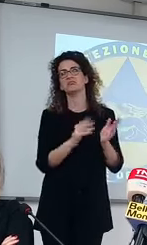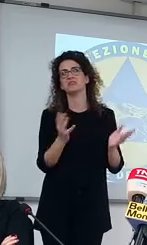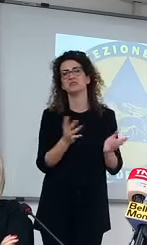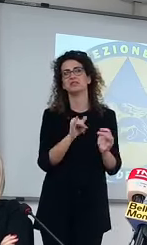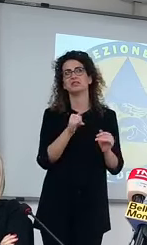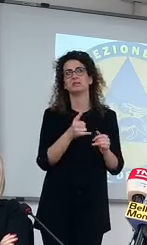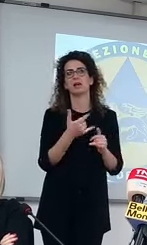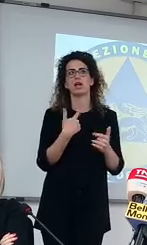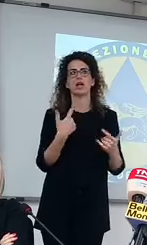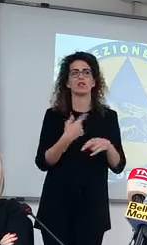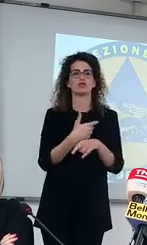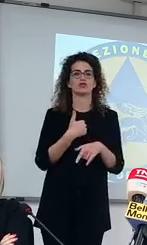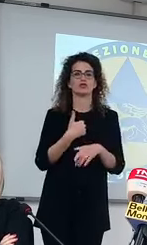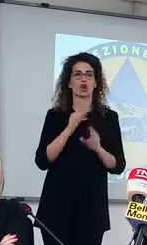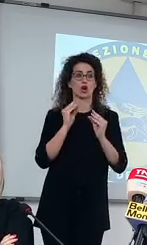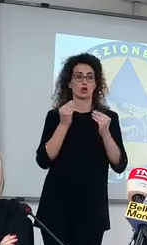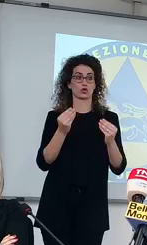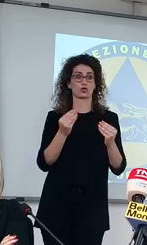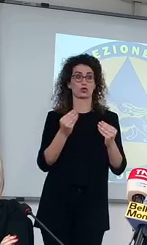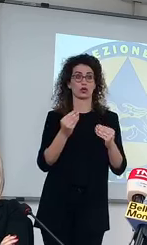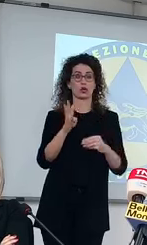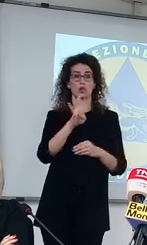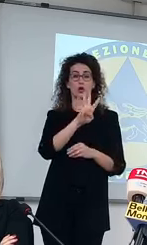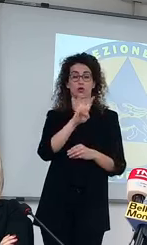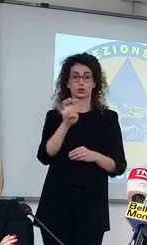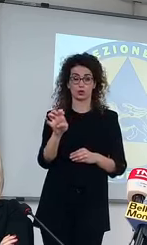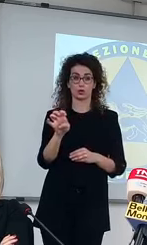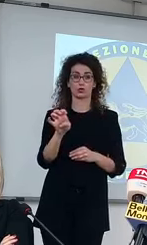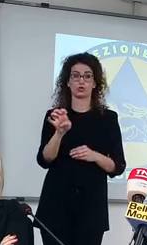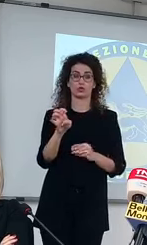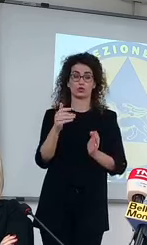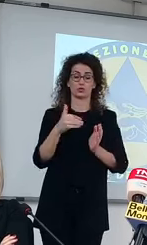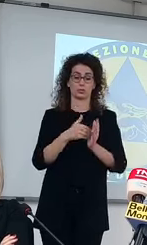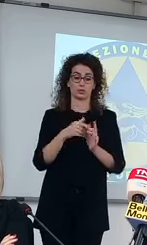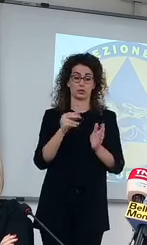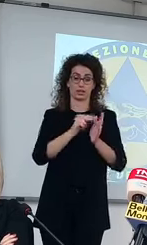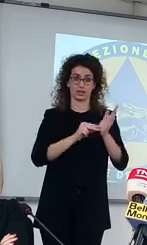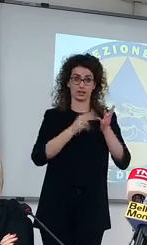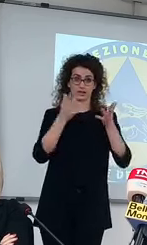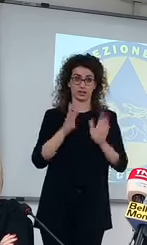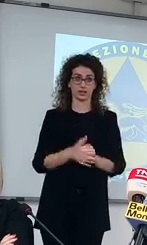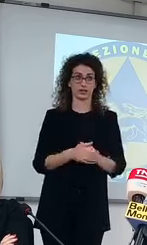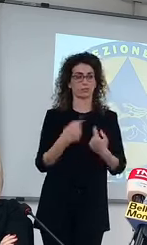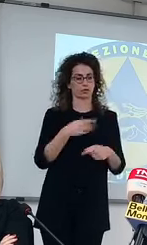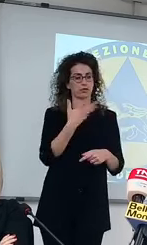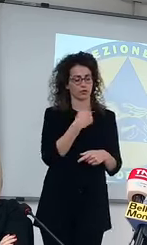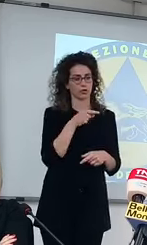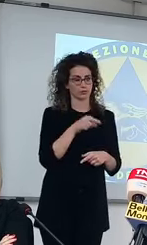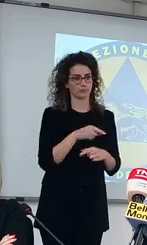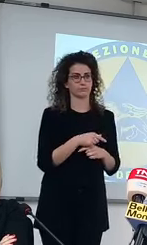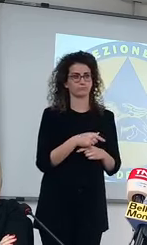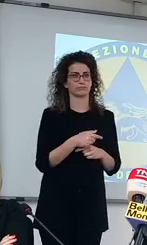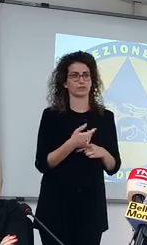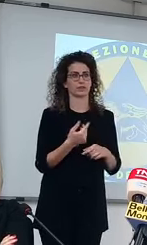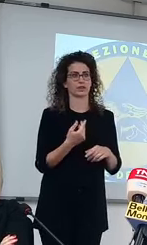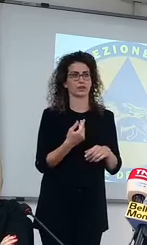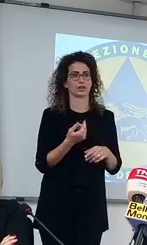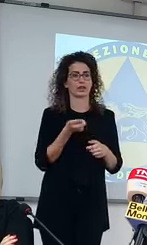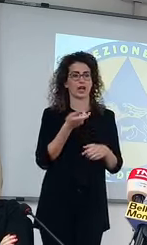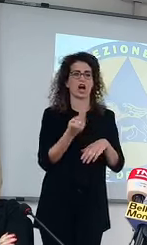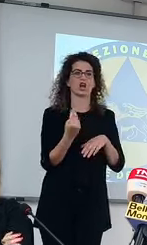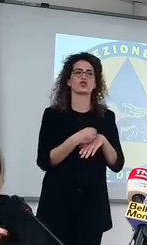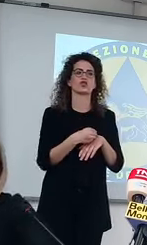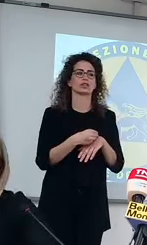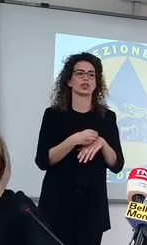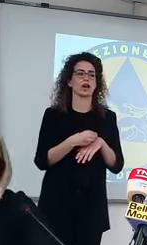trovati tutti i ragazzi che si sono fatti 400.000 prenotazioni, vi ricordo i ragazzi. Scusi, questo volevo il dato aggiornato su dai 12 anni